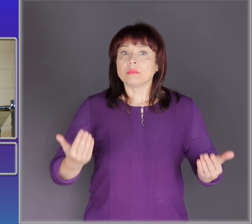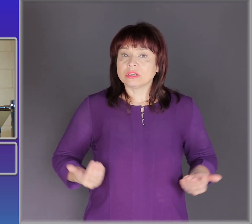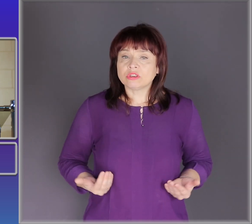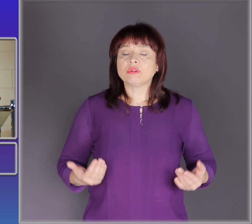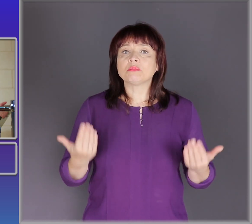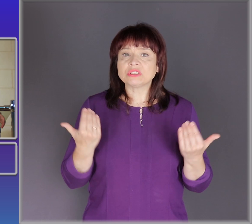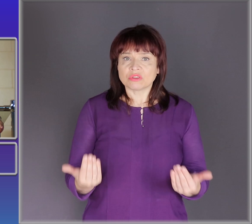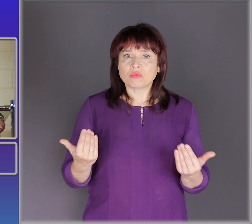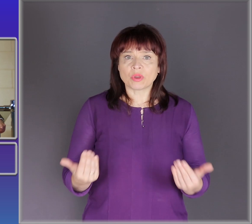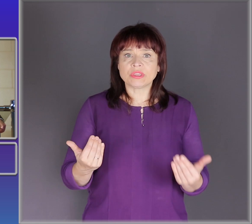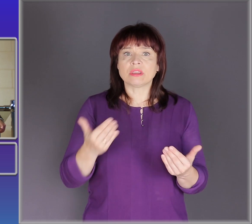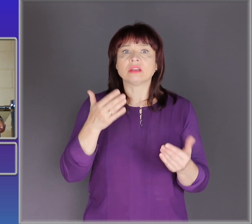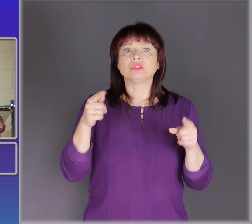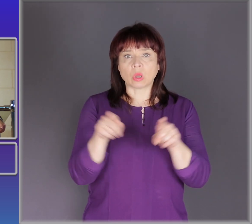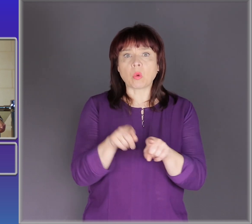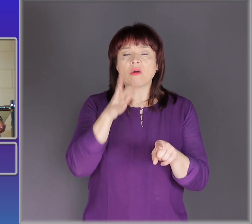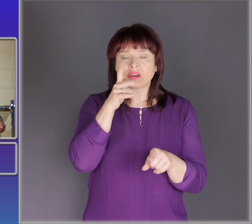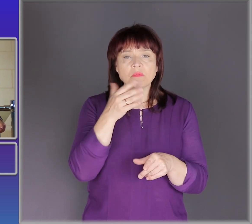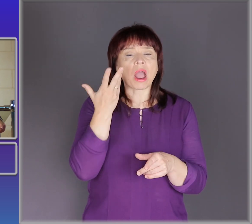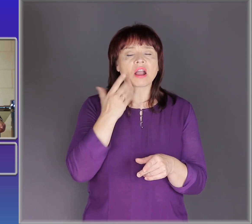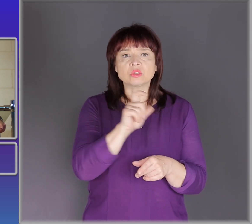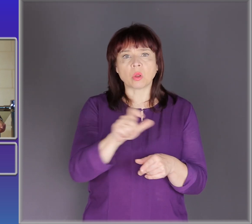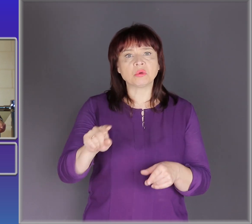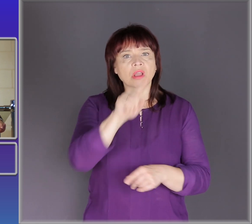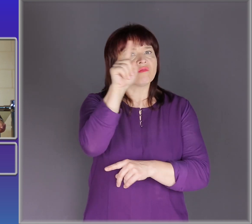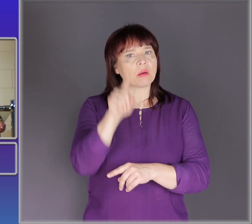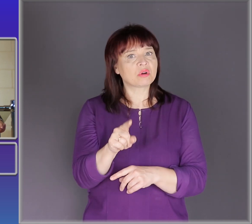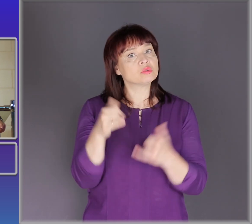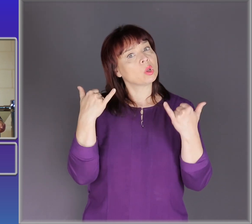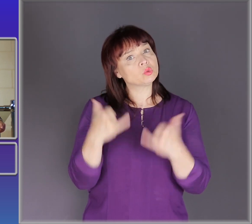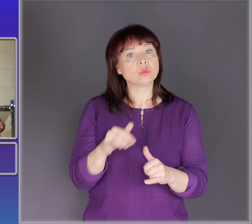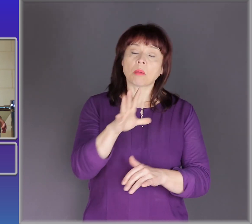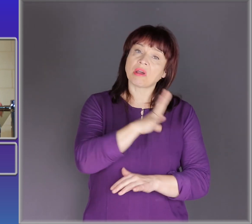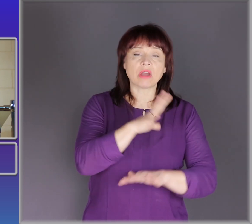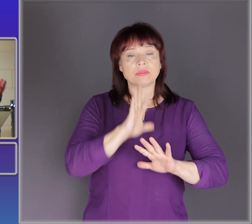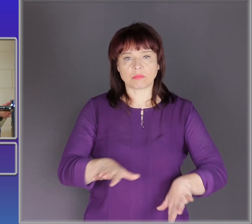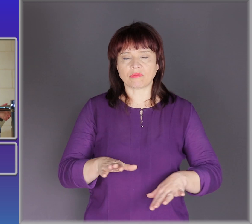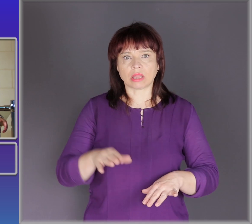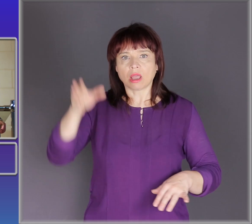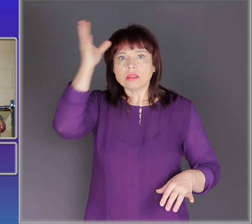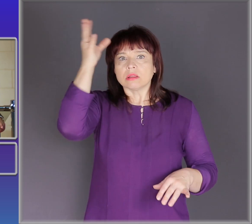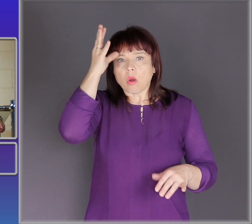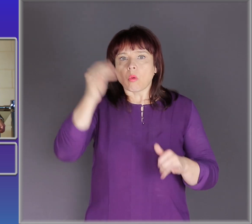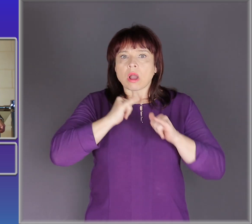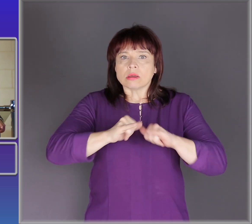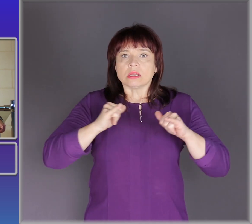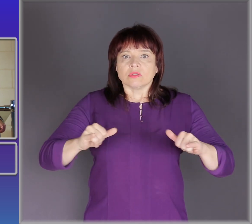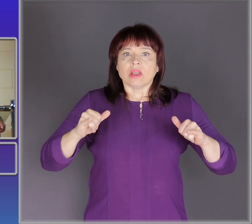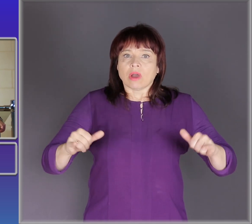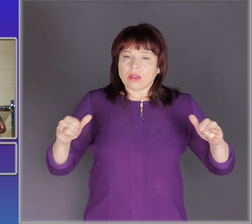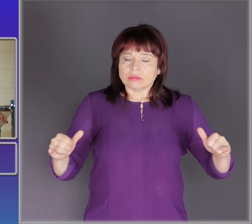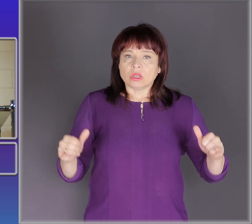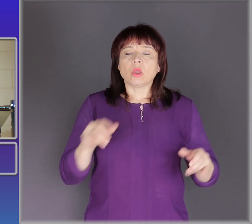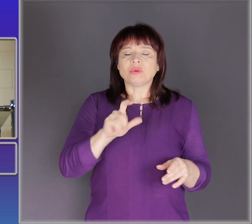ли мы живем в такое время когда люди ставят под вопрос сверхестественная наука развивается таким